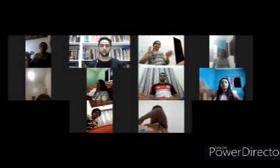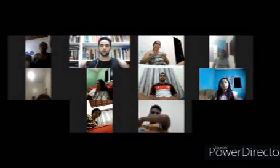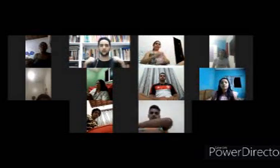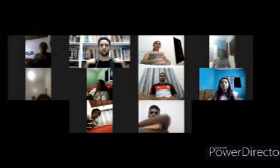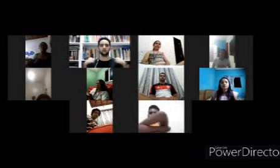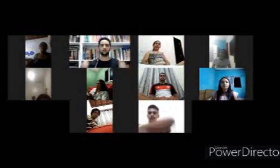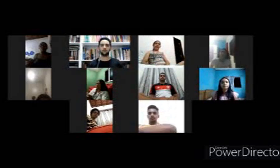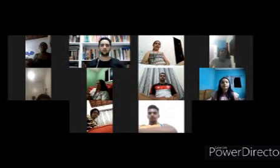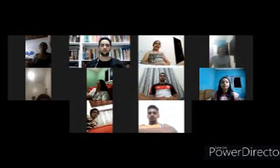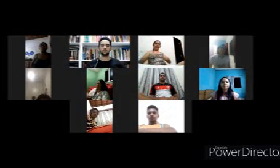Mochila.